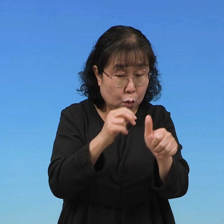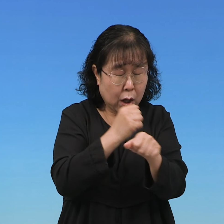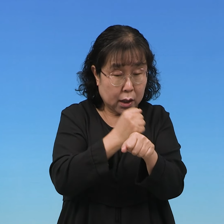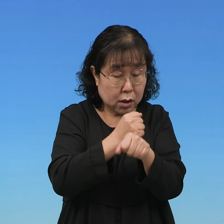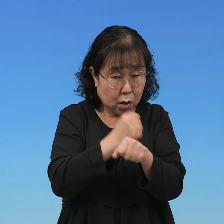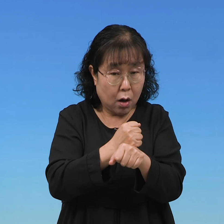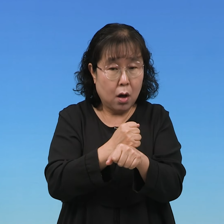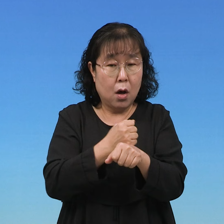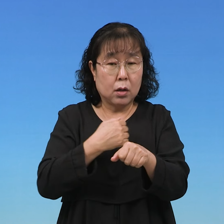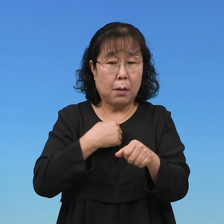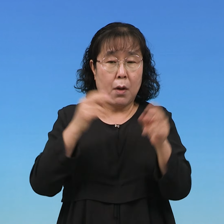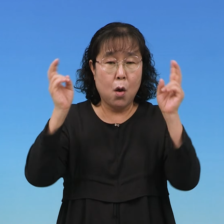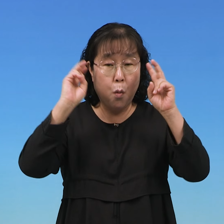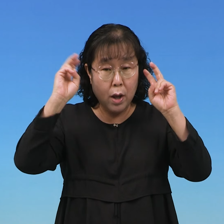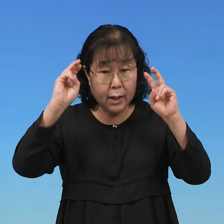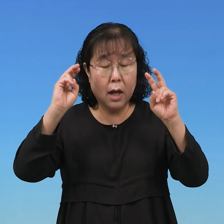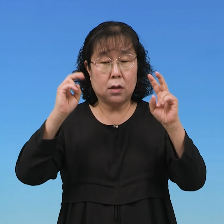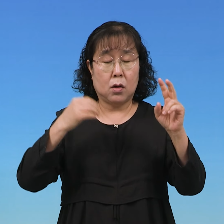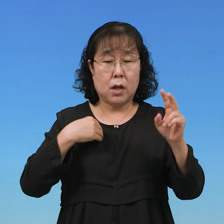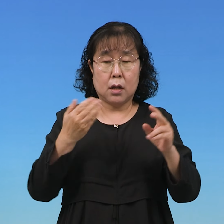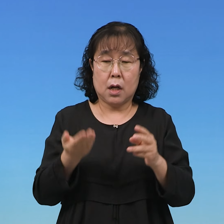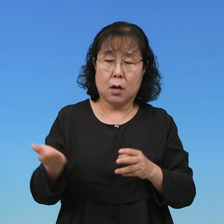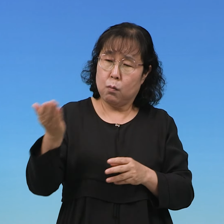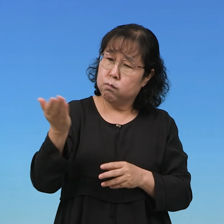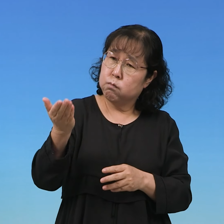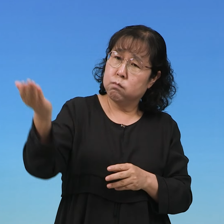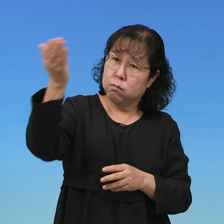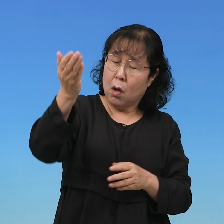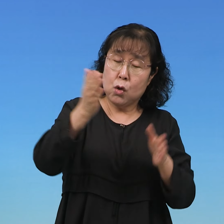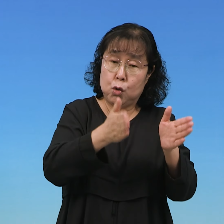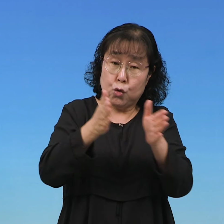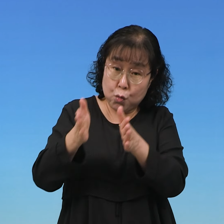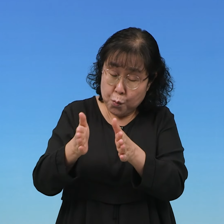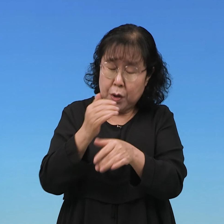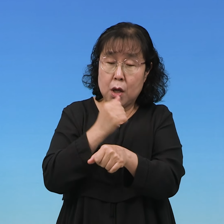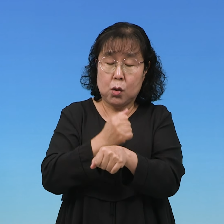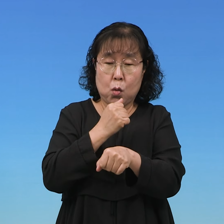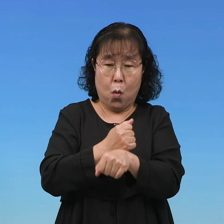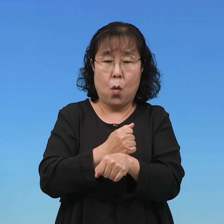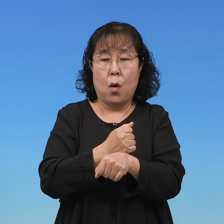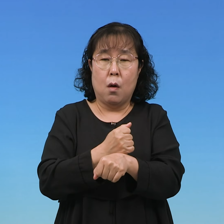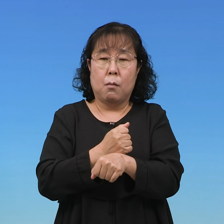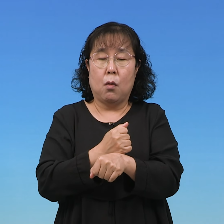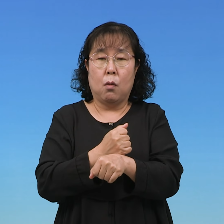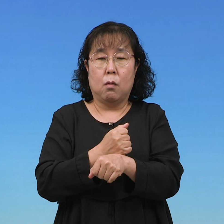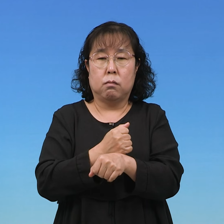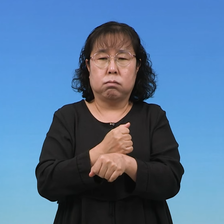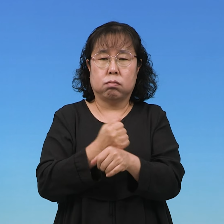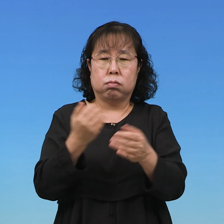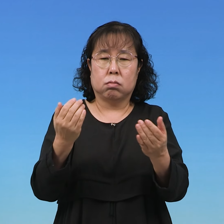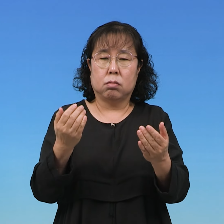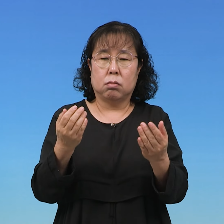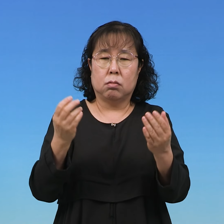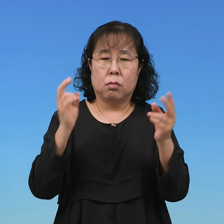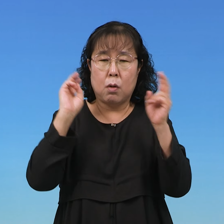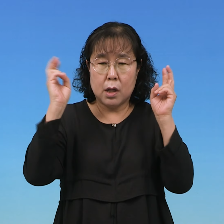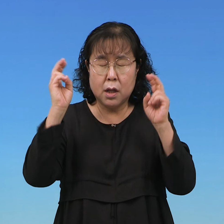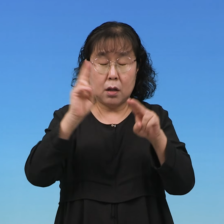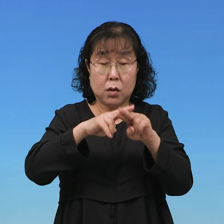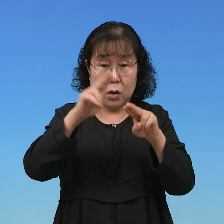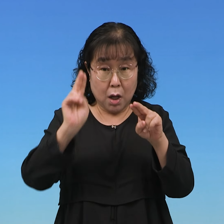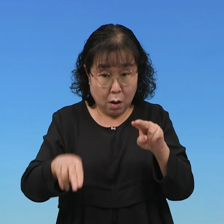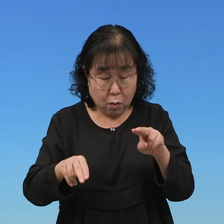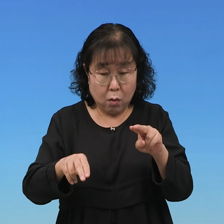은퇴, 노후 준비, 이게 다 해야 되는 거 아닙니까? 근데 왜 이렇게 살지 말라라고 그렇게 권면을 하는가